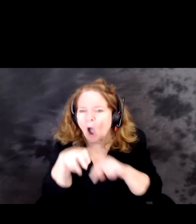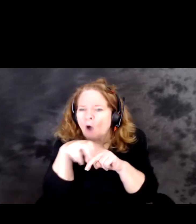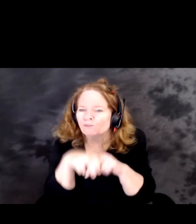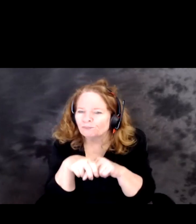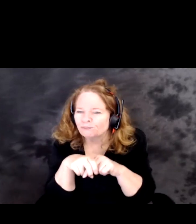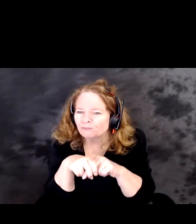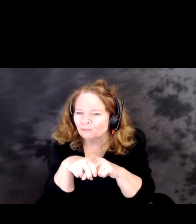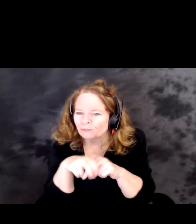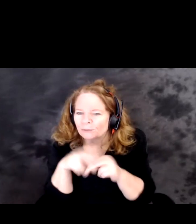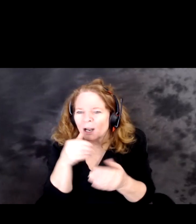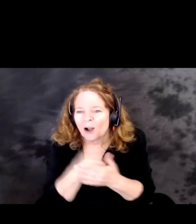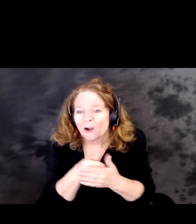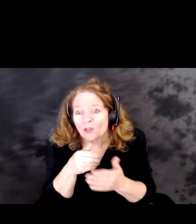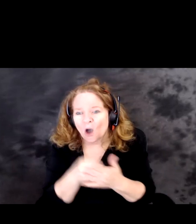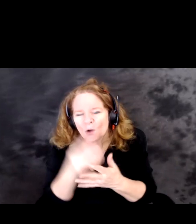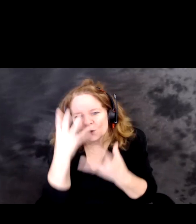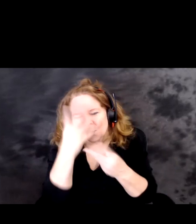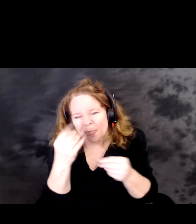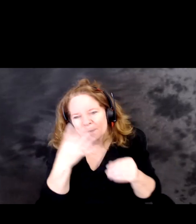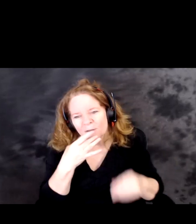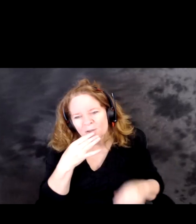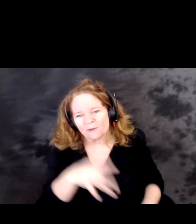Y estaban sentados